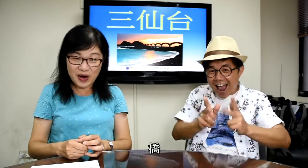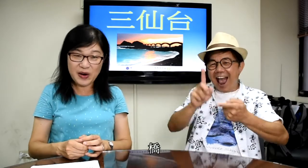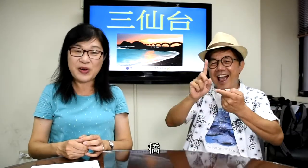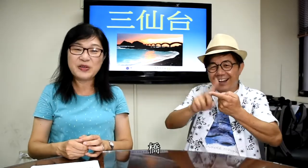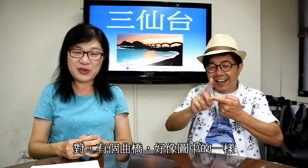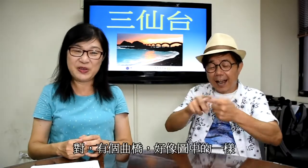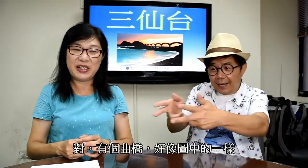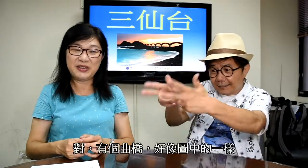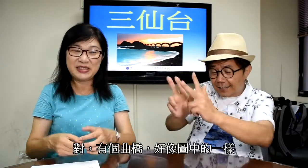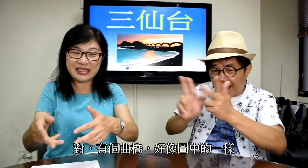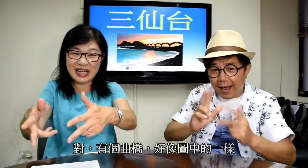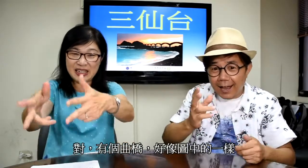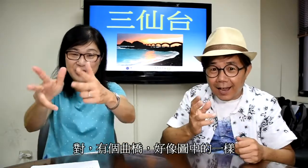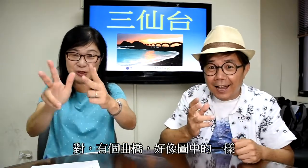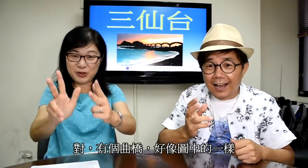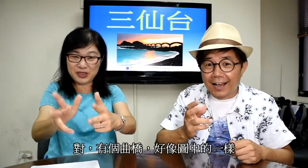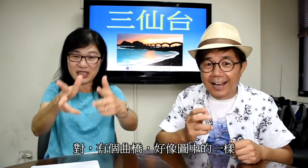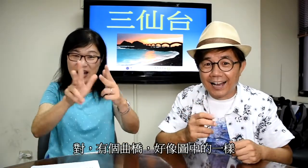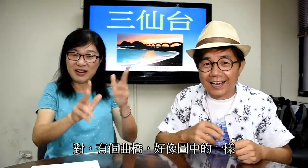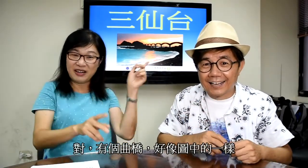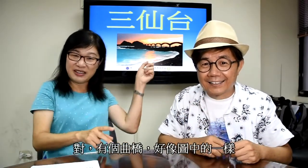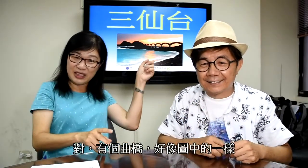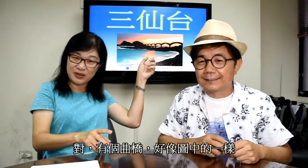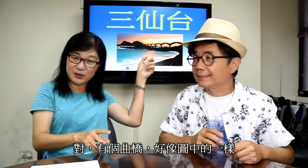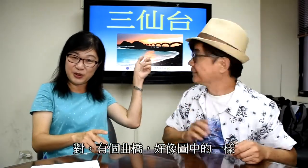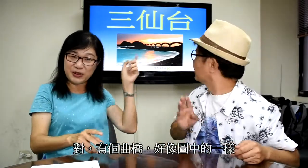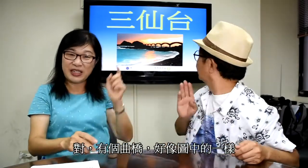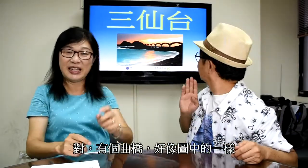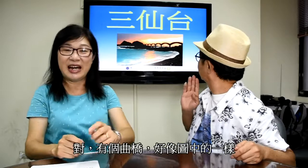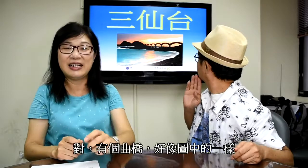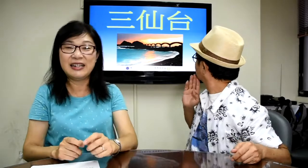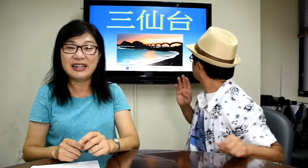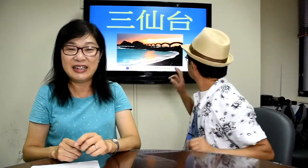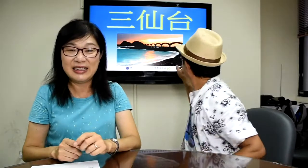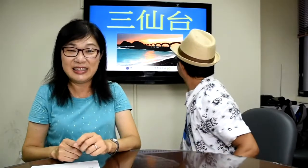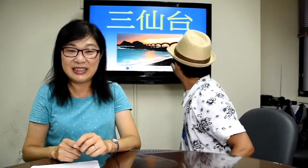桥，对，有山，有一个曲桥，好像土中的一样。